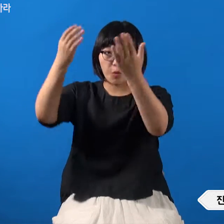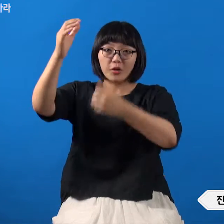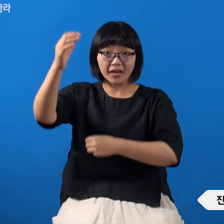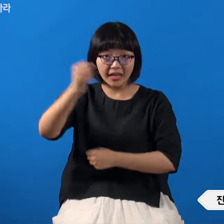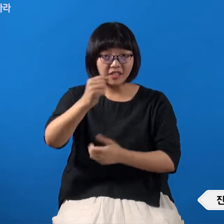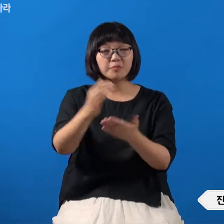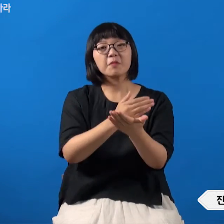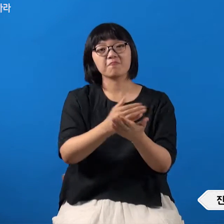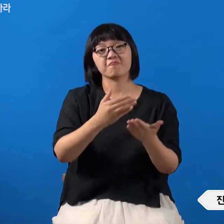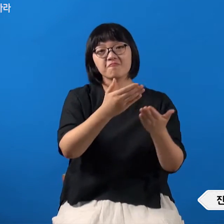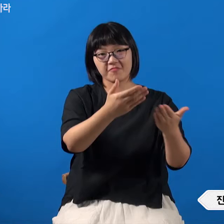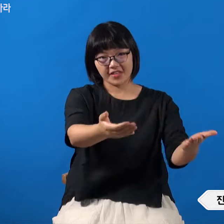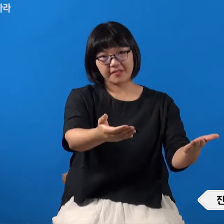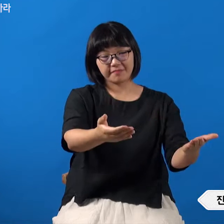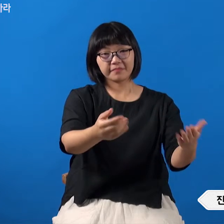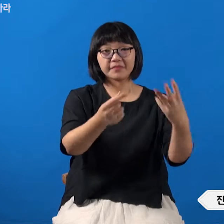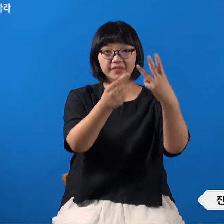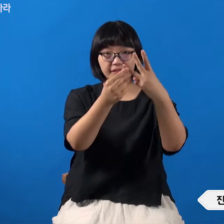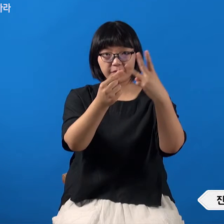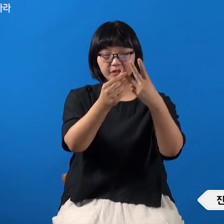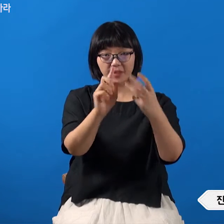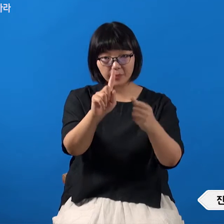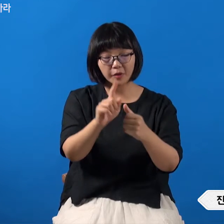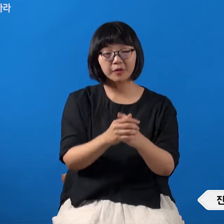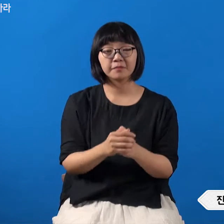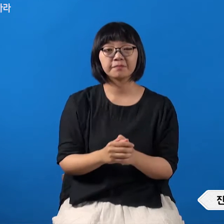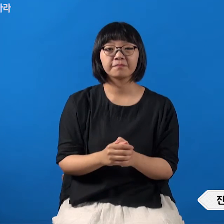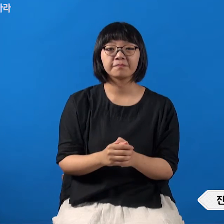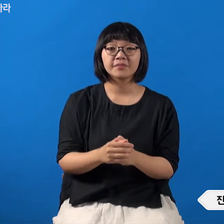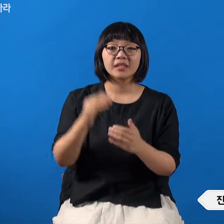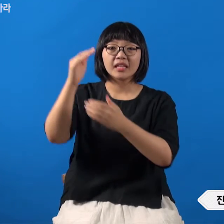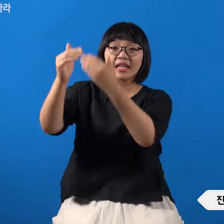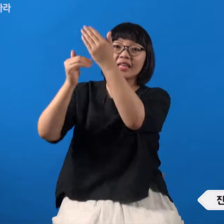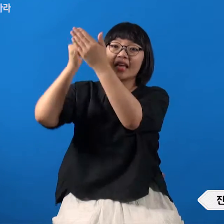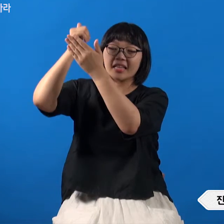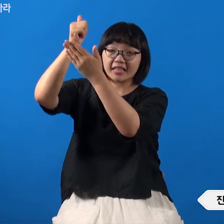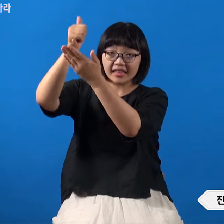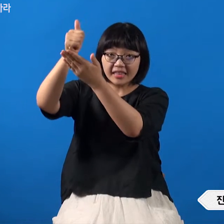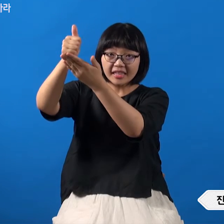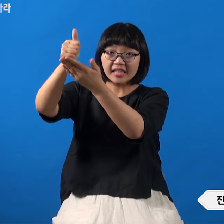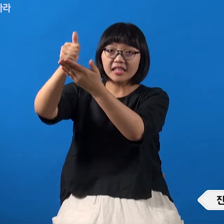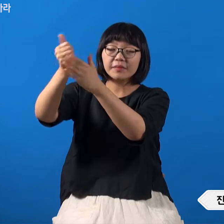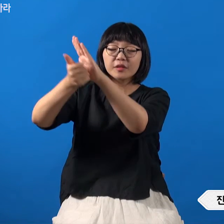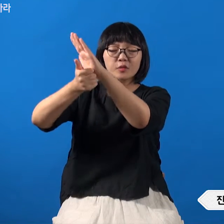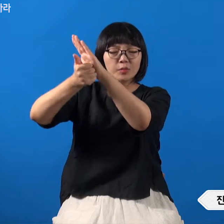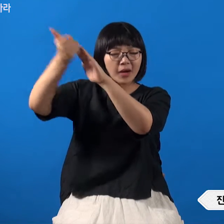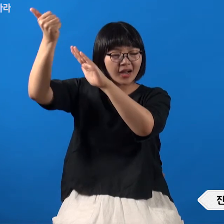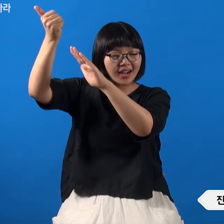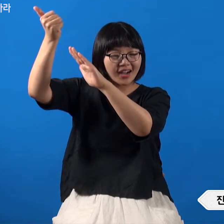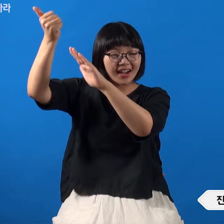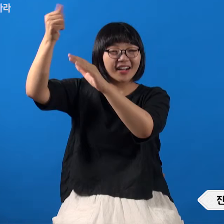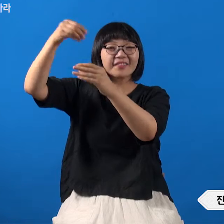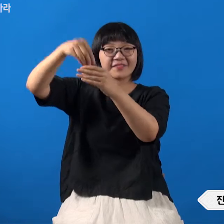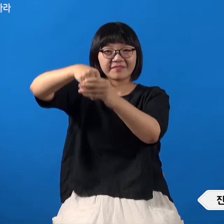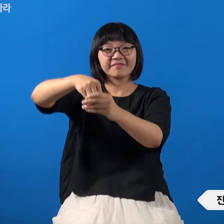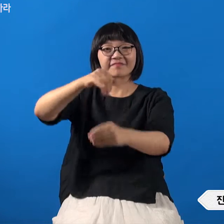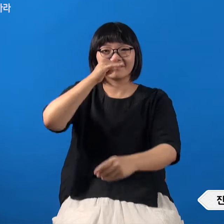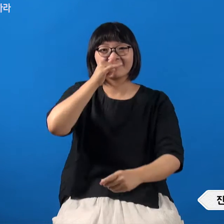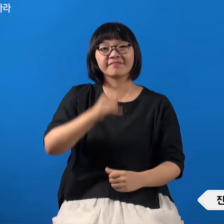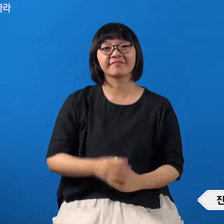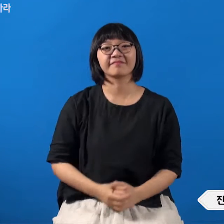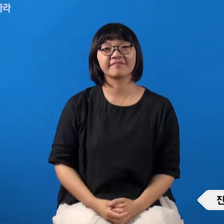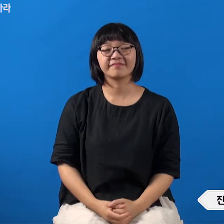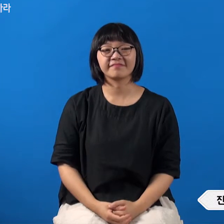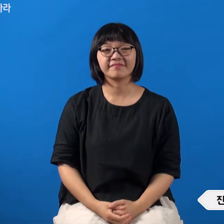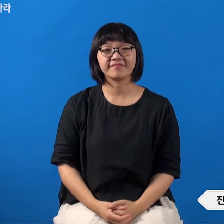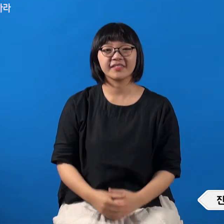번째로 성경은 베푸는 삶에는 하나님의 소명이 있음을 말씀하고 있습니다.